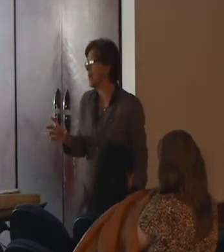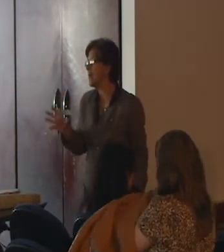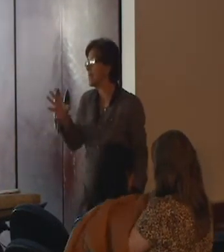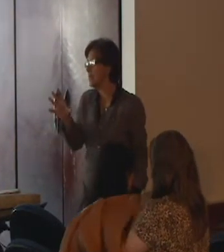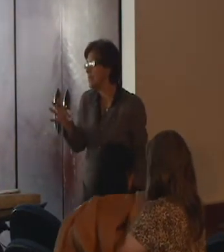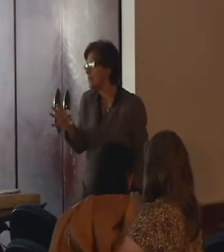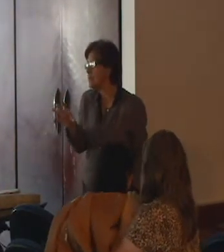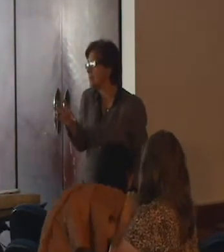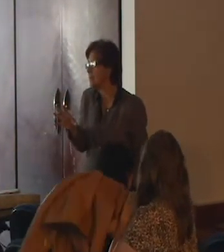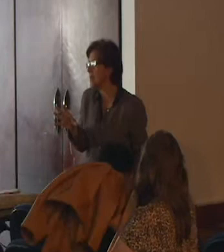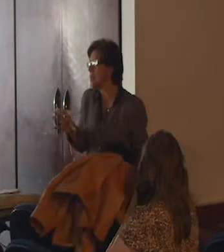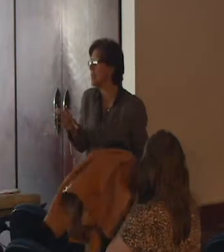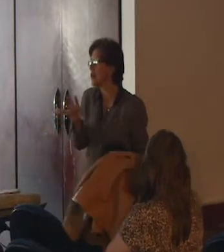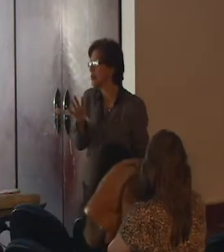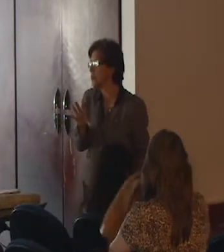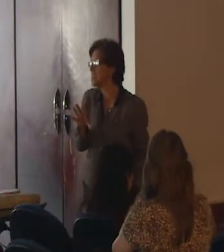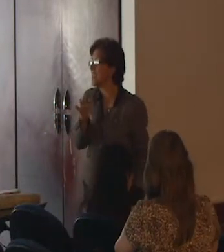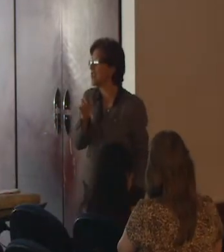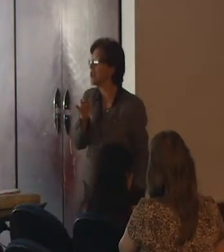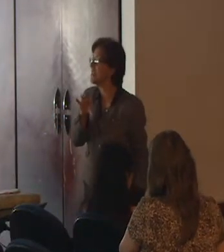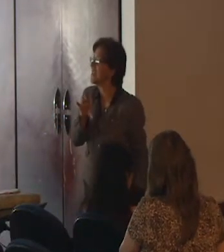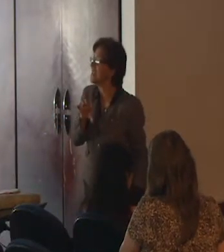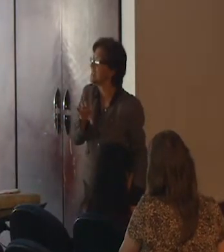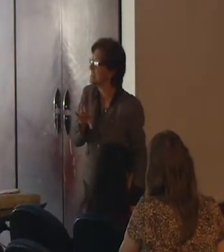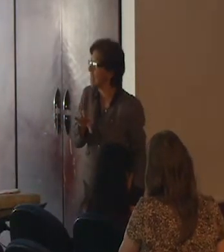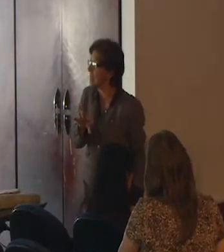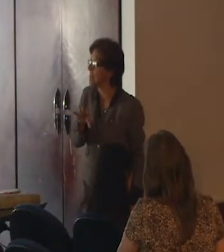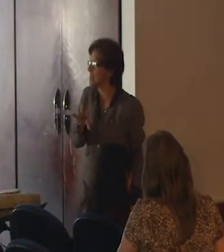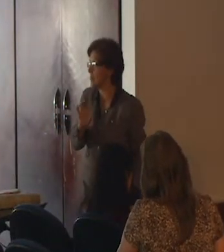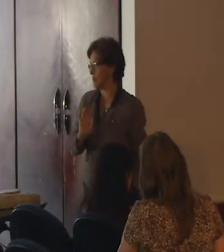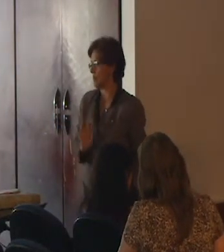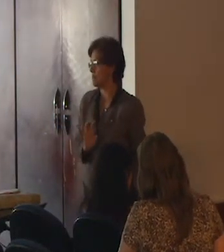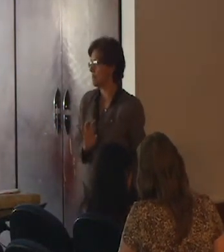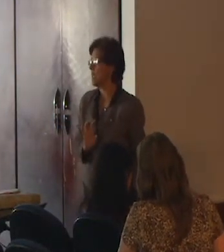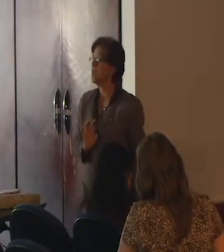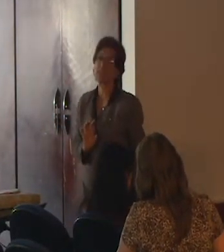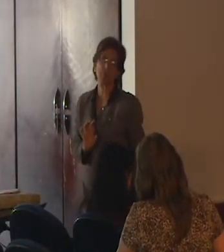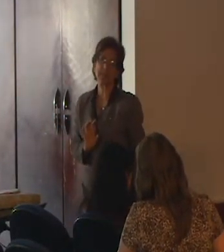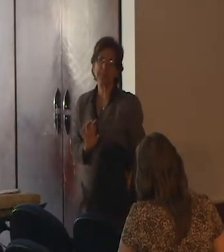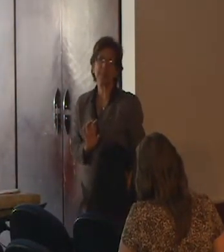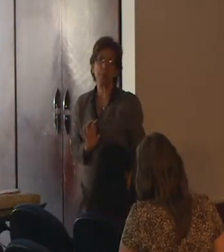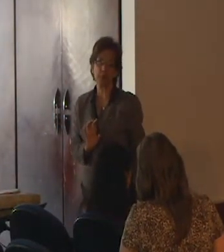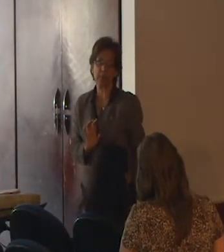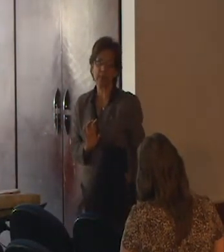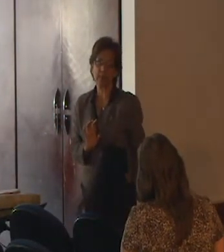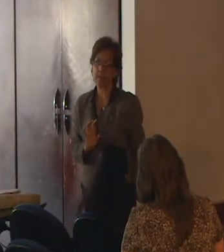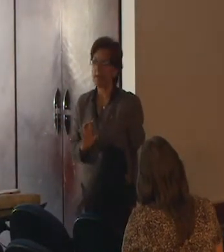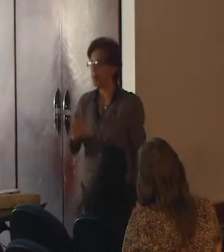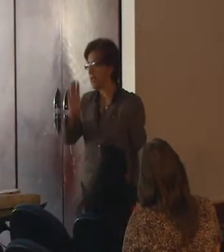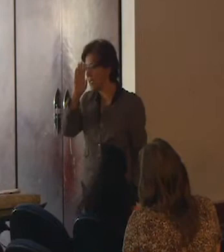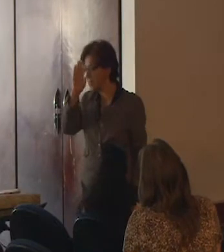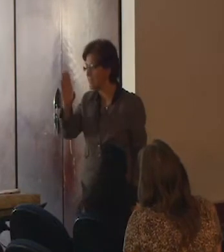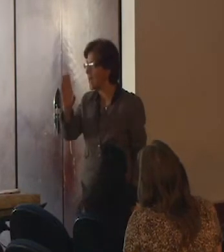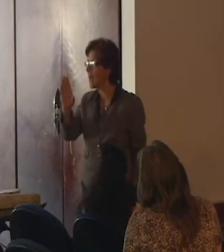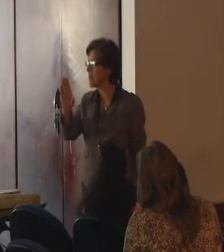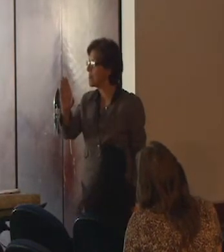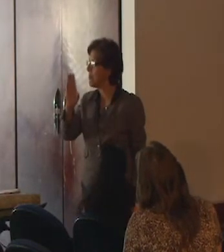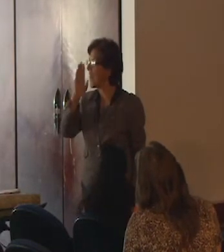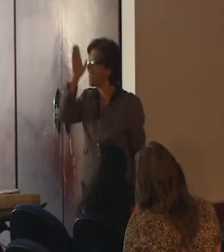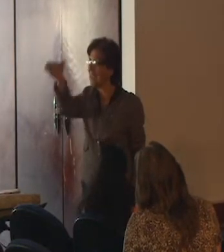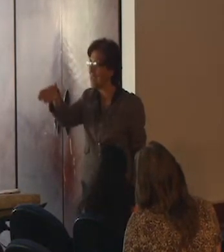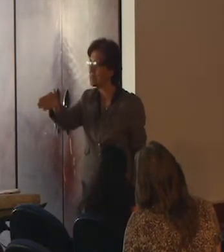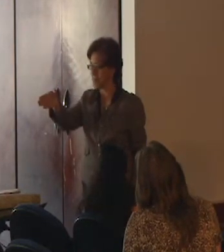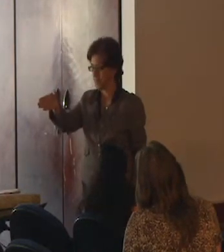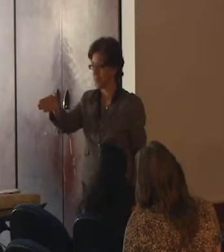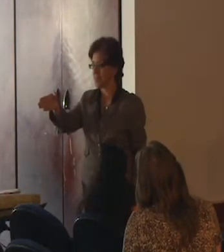del bienestar y calidad de vida, entendida esa calidad de vida como un estado de bienestar del ser humano, porque esto va a ser importante.